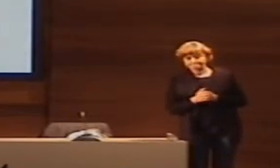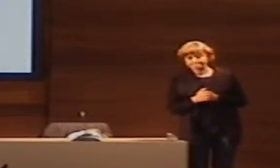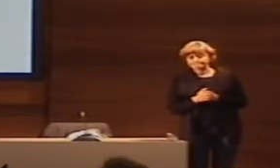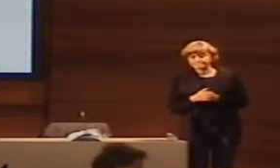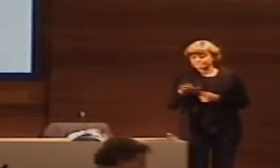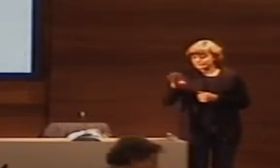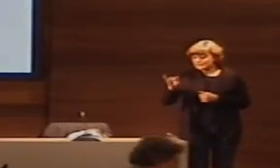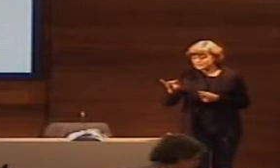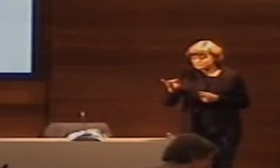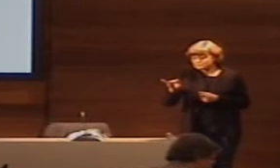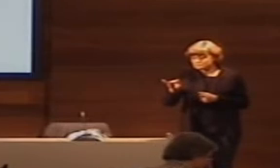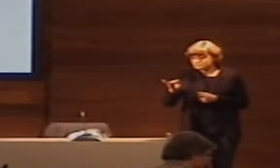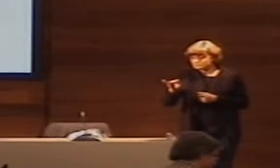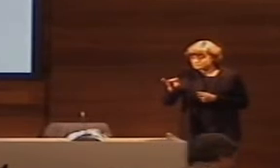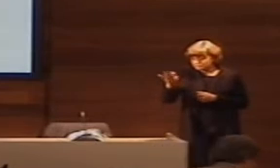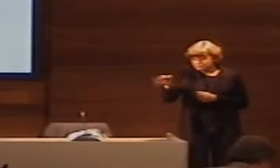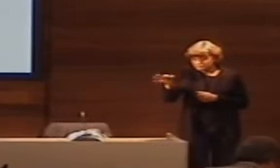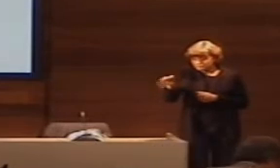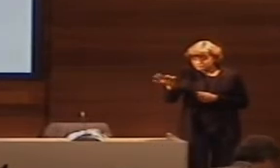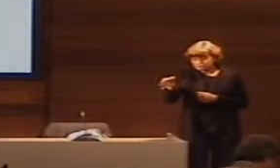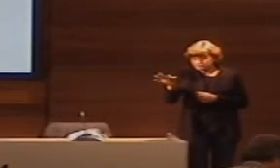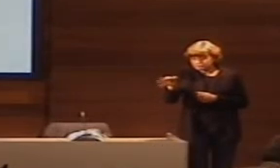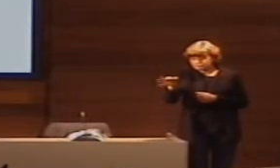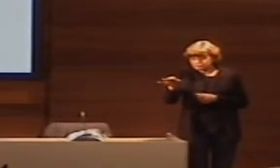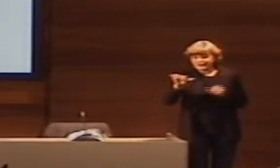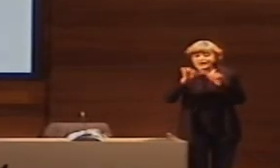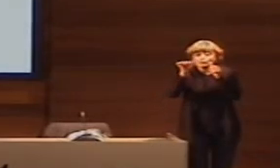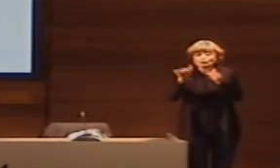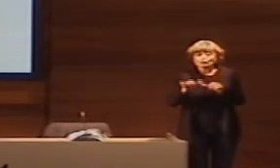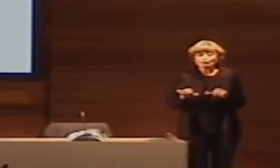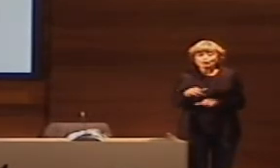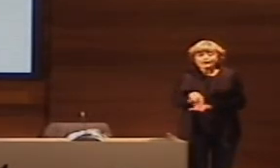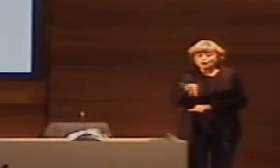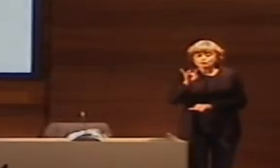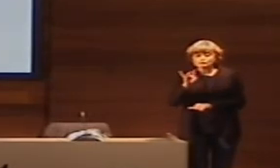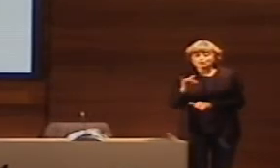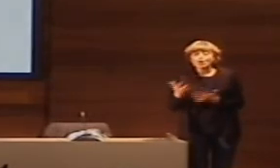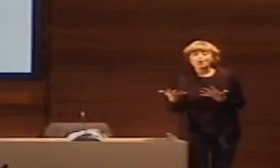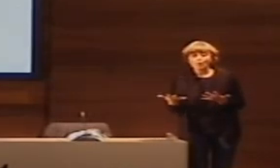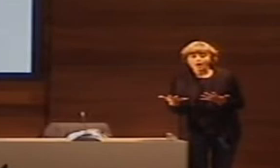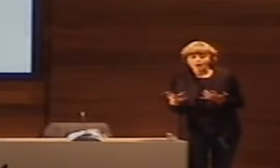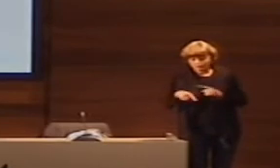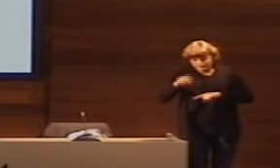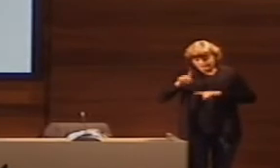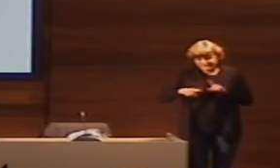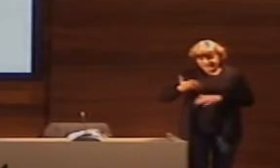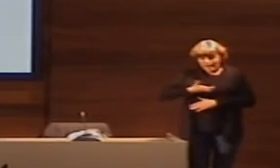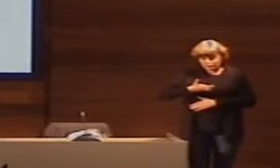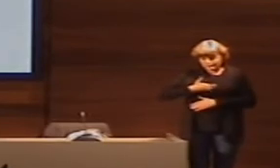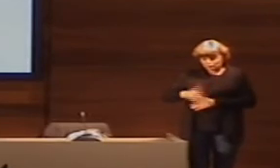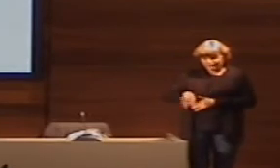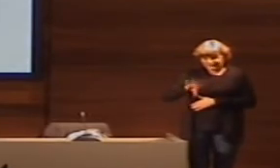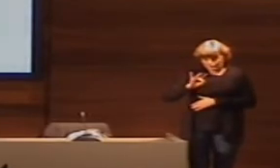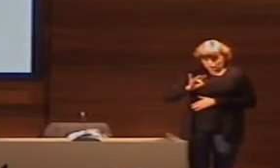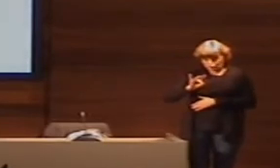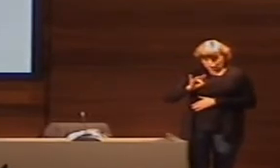sí, o sea, ciertamente la elección del modelo de recogida selectiva es una competencia municipal y con lo cual y